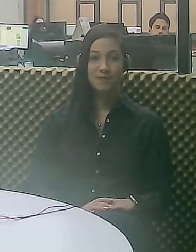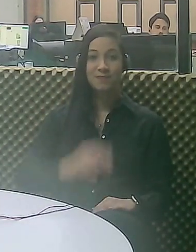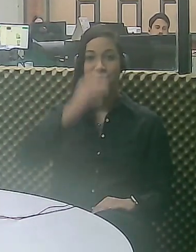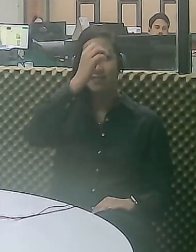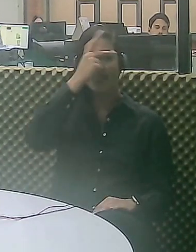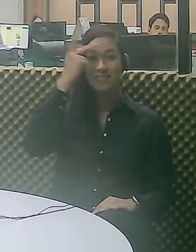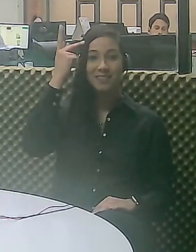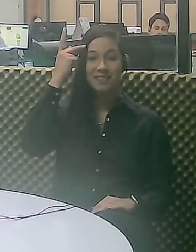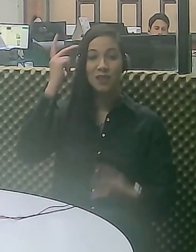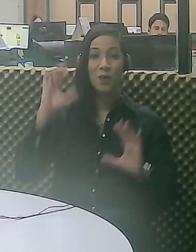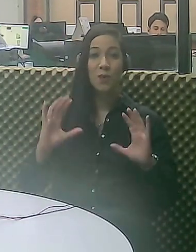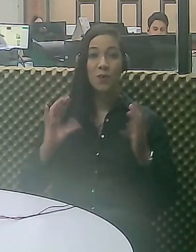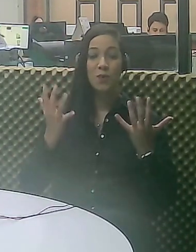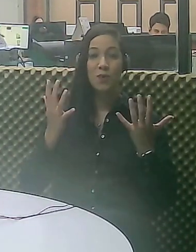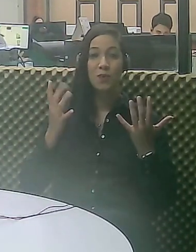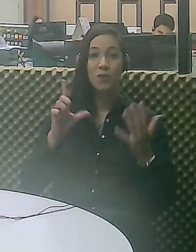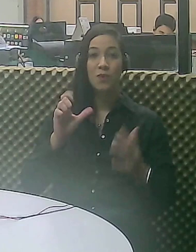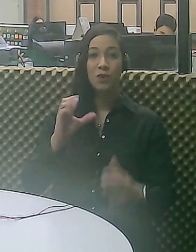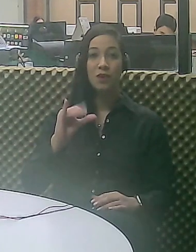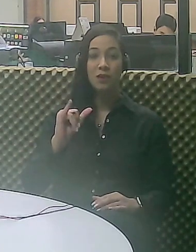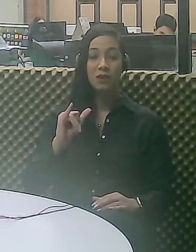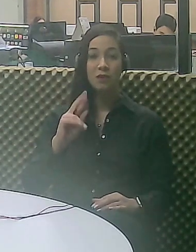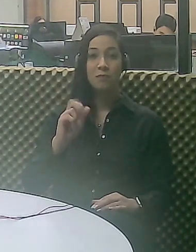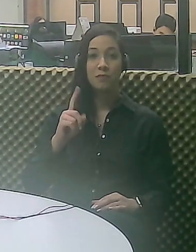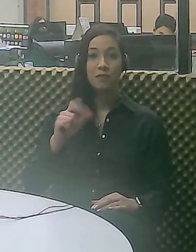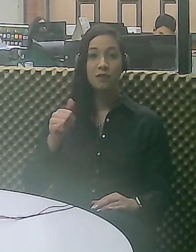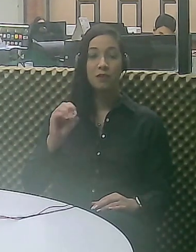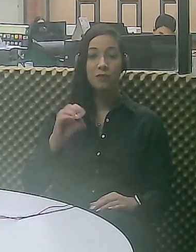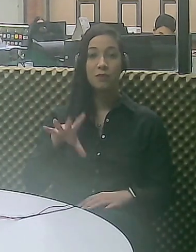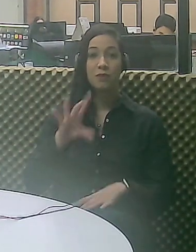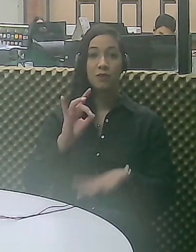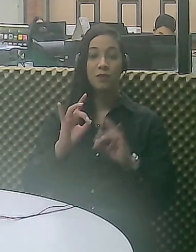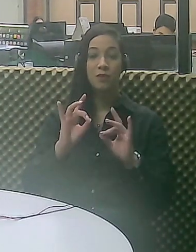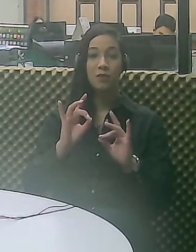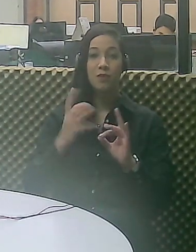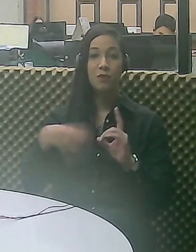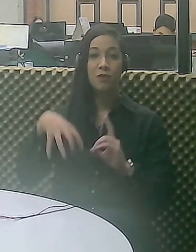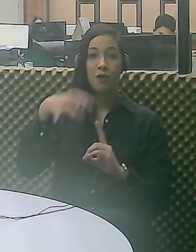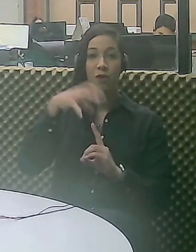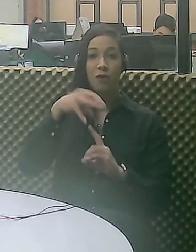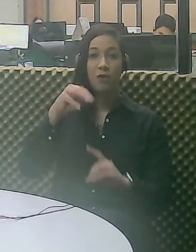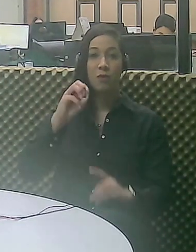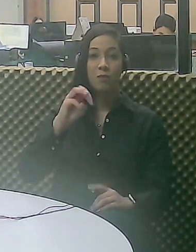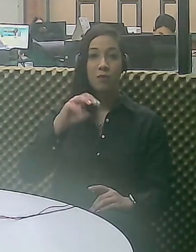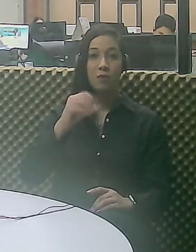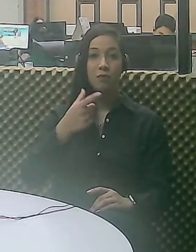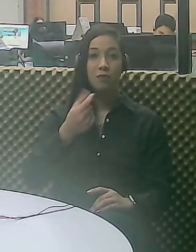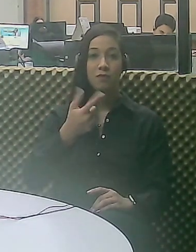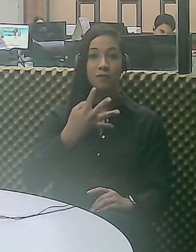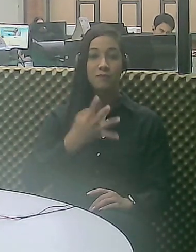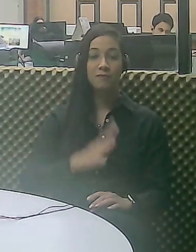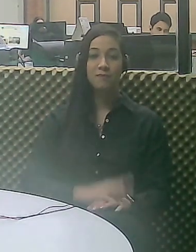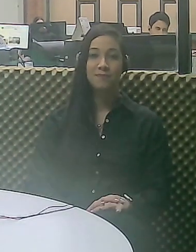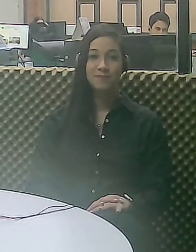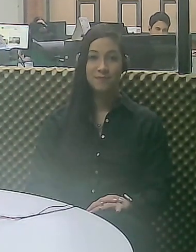Prefeitura promove show de Leci Brandão e seleção final da Rainha do Reinado de Momo 2024.